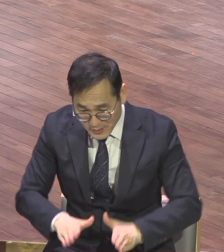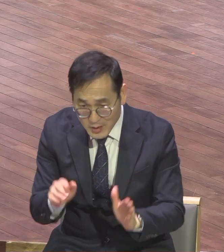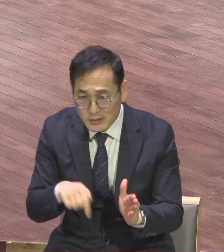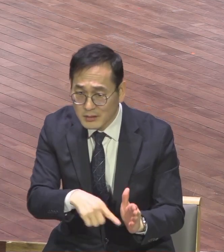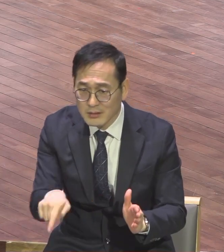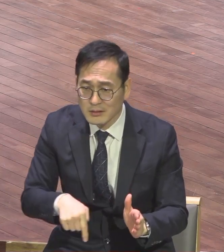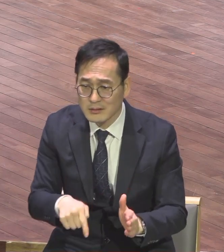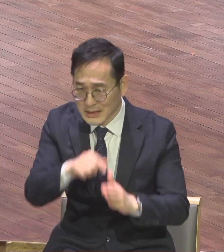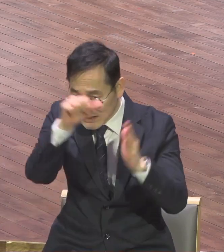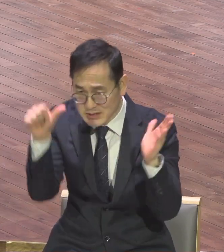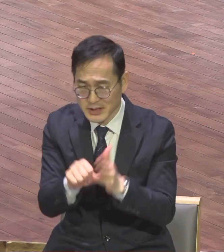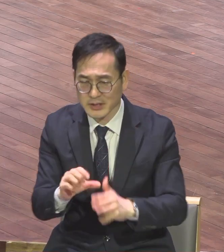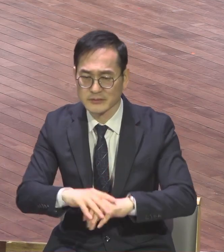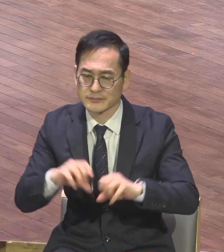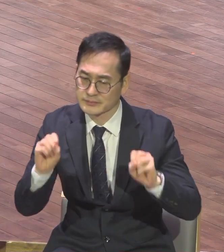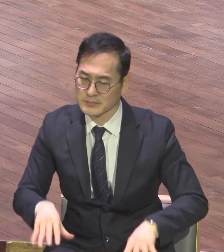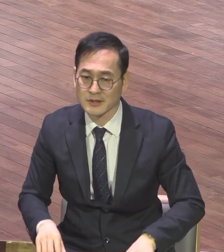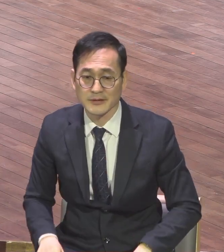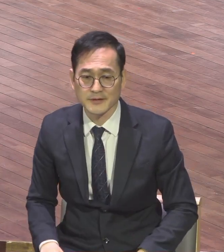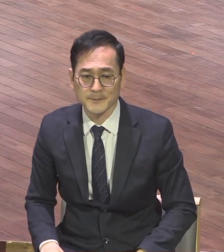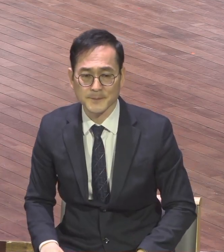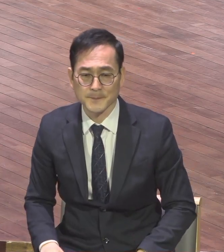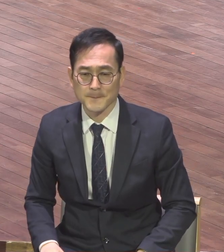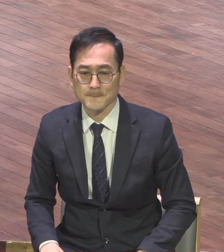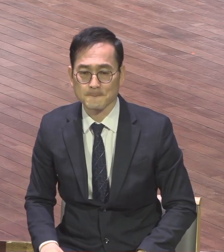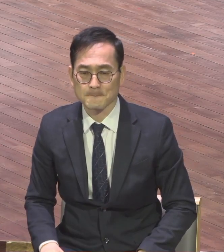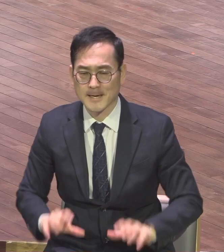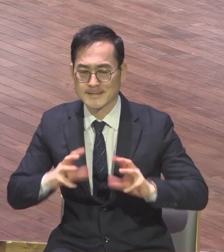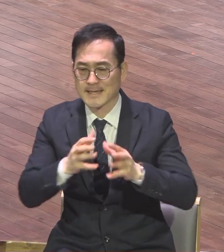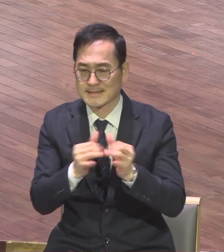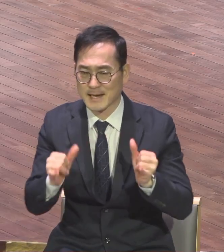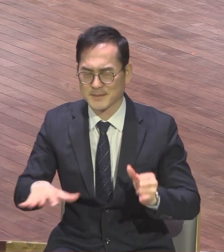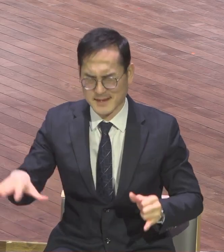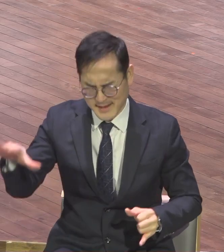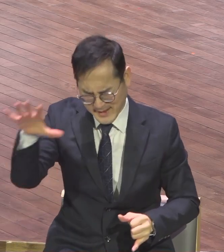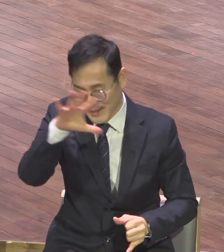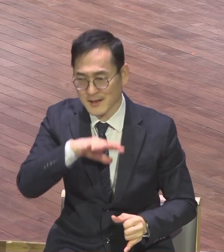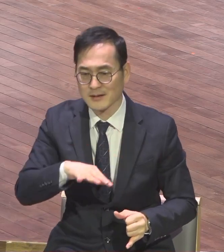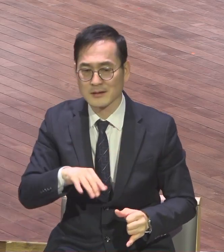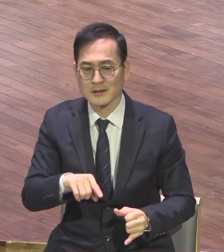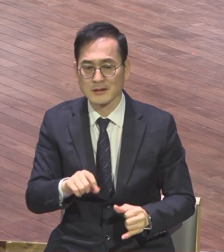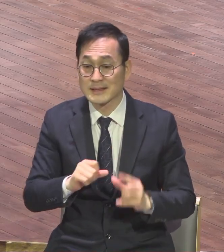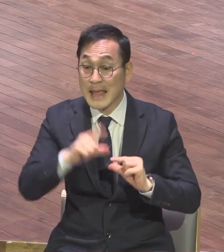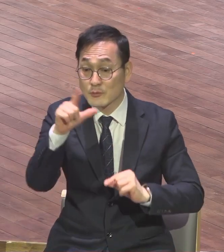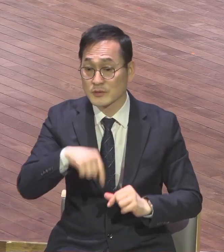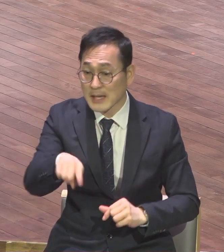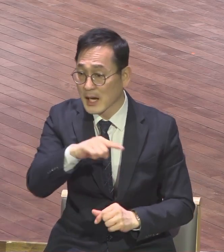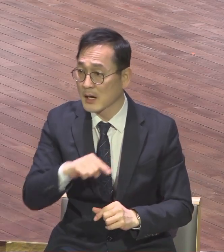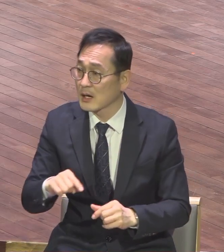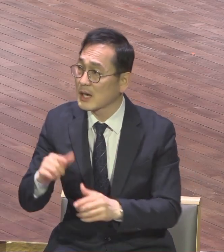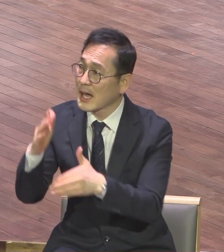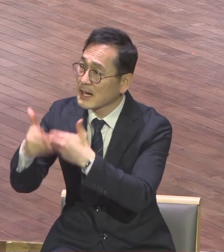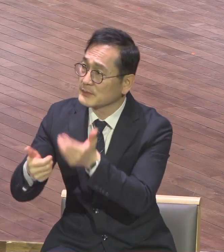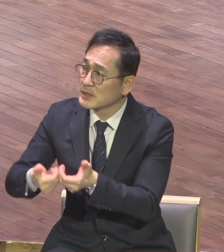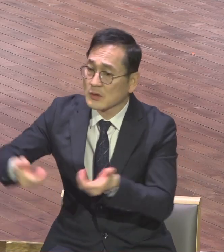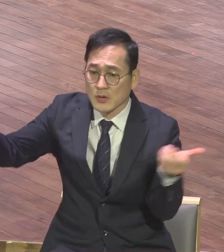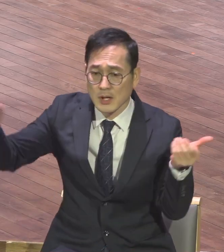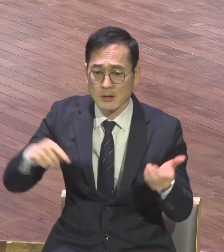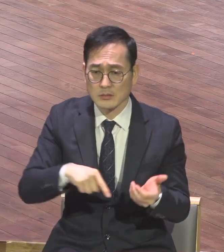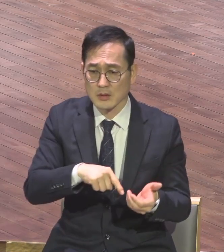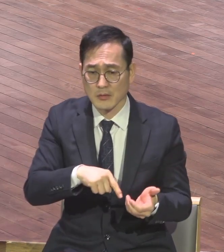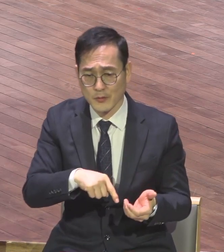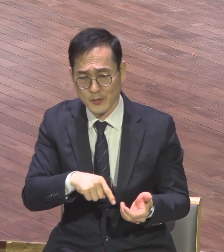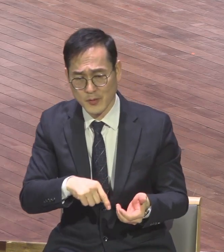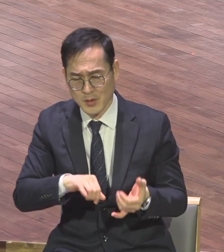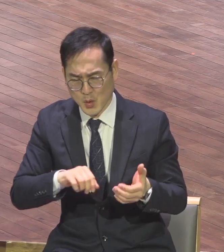것입니다. 지금 전 세계 사람들은 모든 것을 잃어버린 채 살아갑니다. 적어도 우리의 눈에는 그렇게 보여야 합니다. 가장